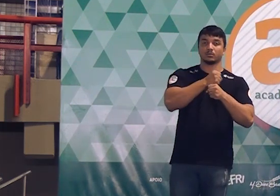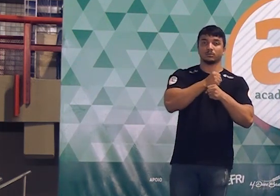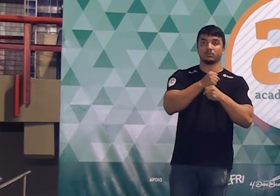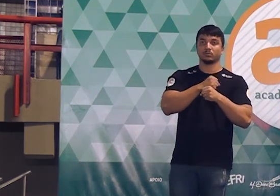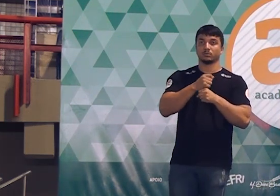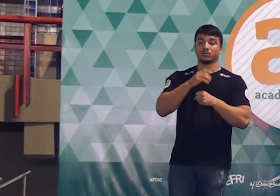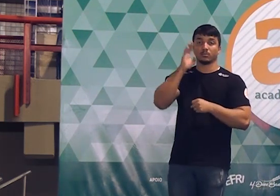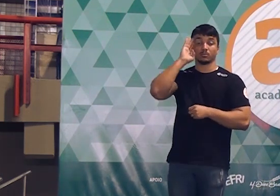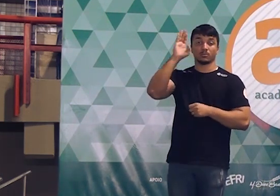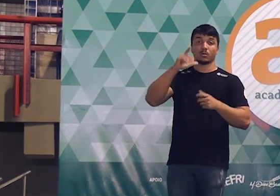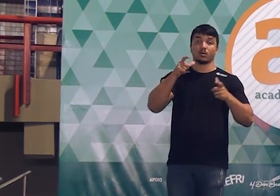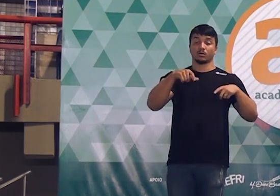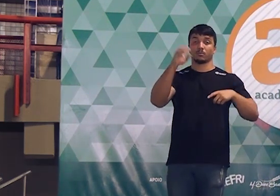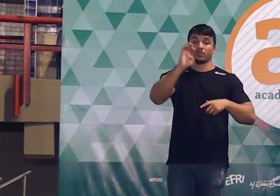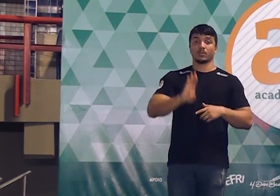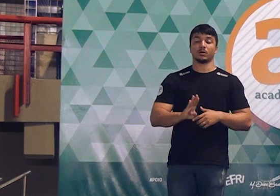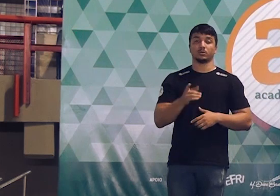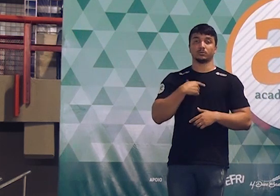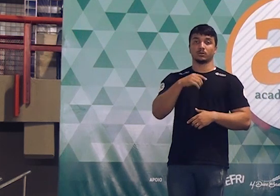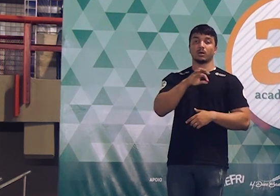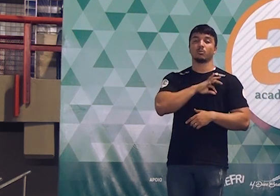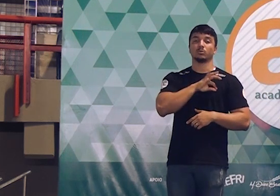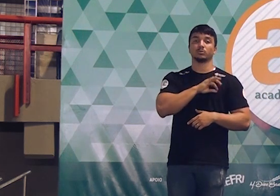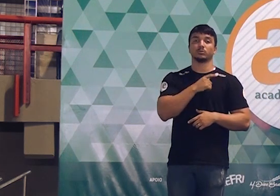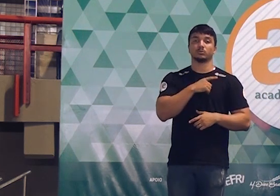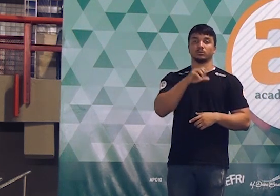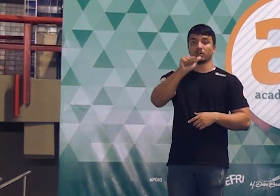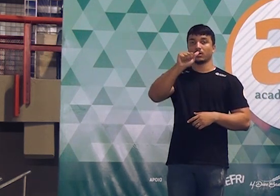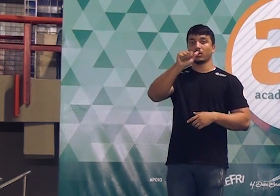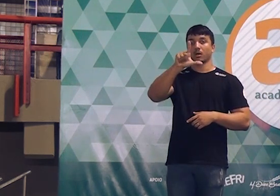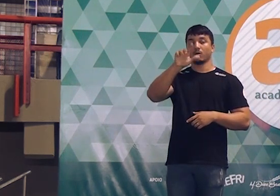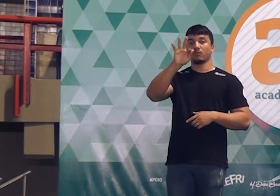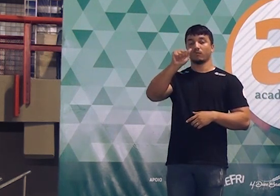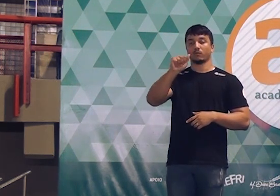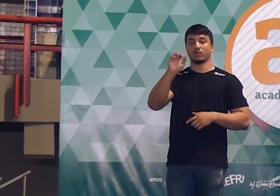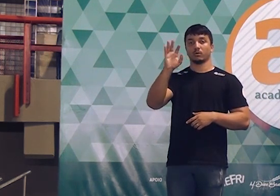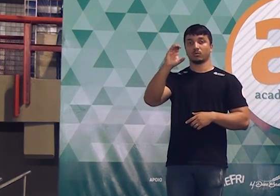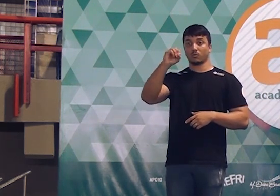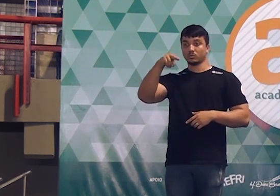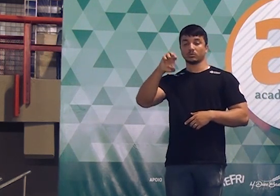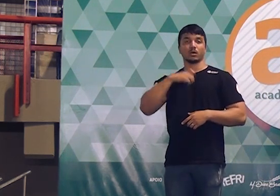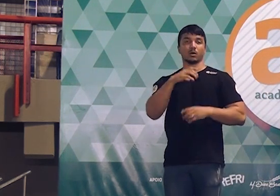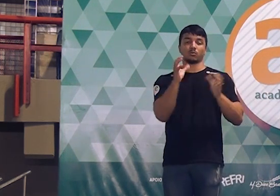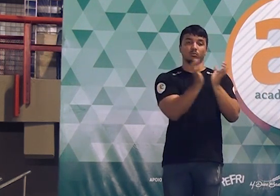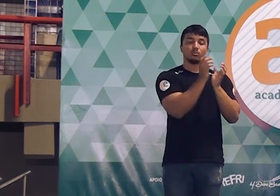empresa de concurso público no Brasil das carreiras policiais, que é o Alphacom, é um grupo de São Paulo.